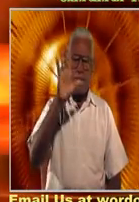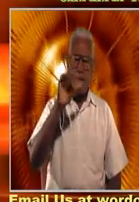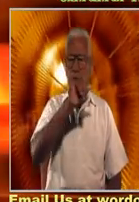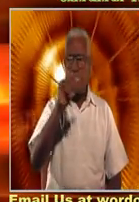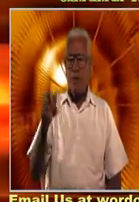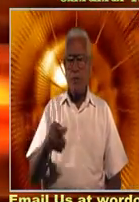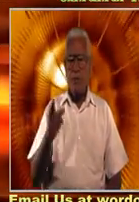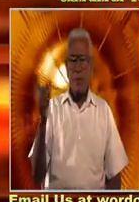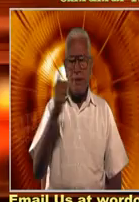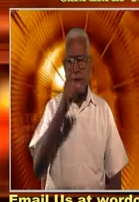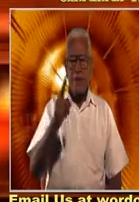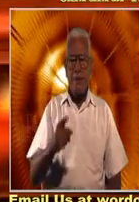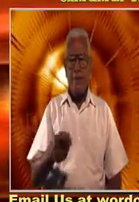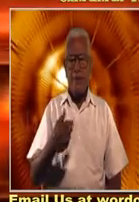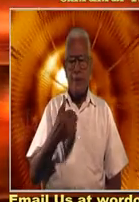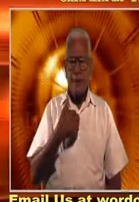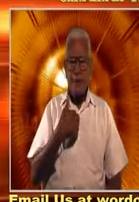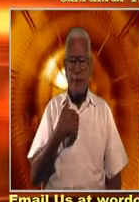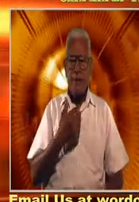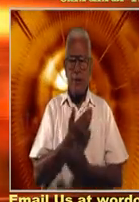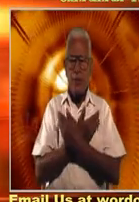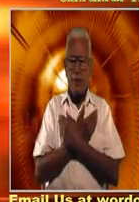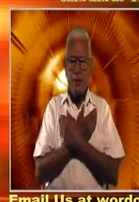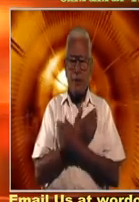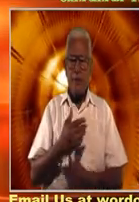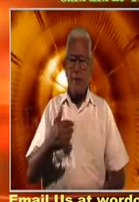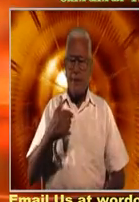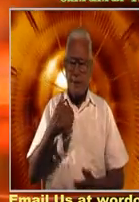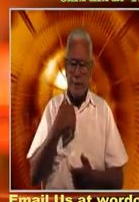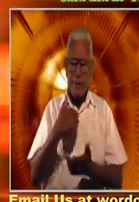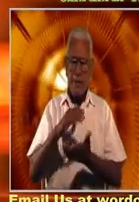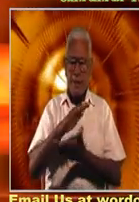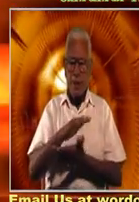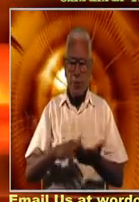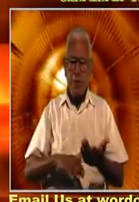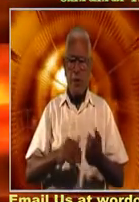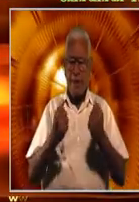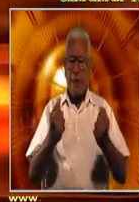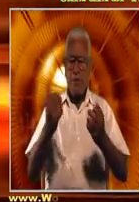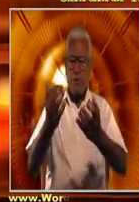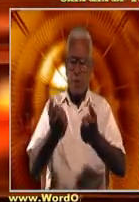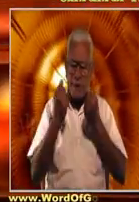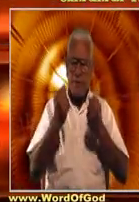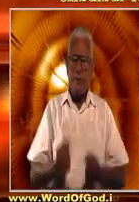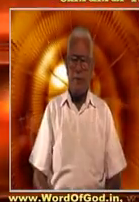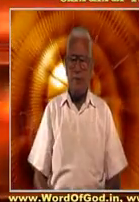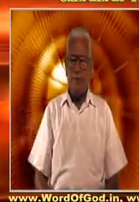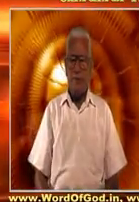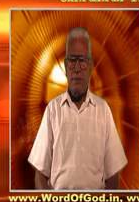வசனம் 15 நீங்கள் என்னிடுத்தில் அண்பாக இருந்தால் இன் கற்பணைகளை கைக்கொள்ளுctive